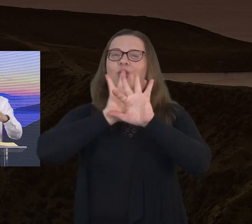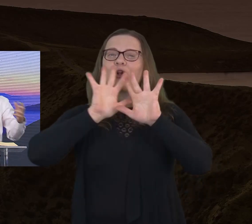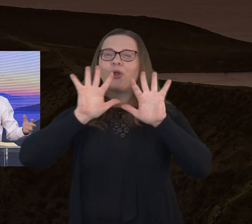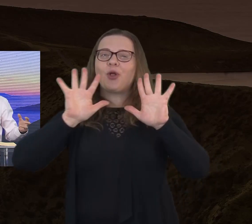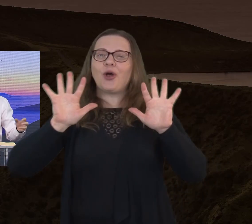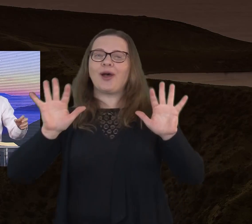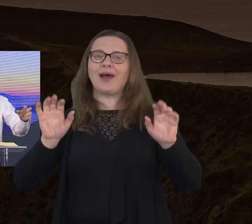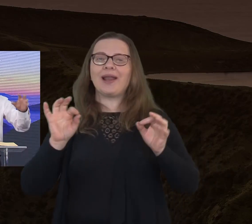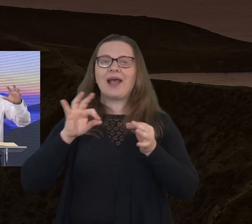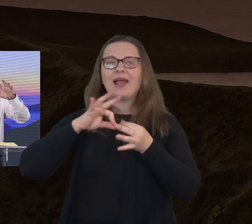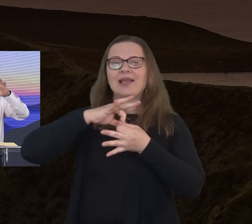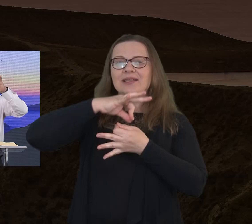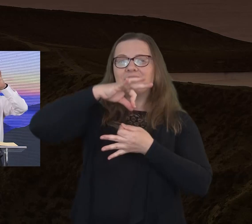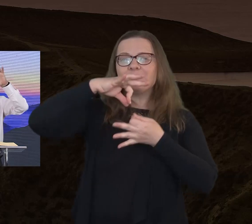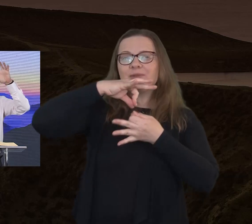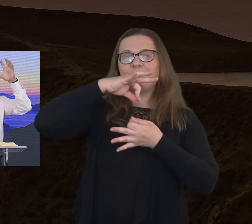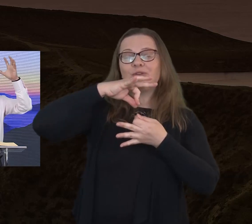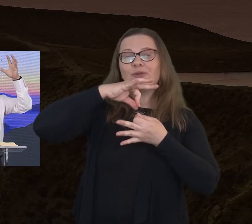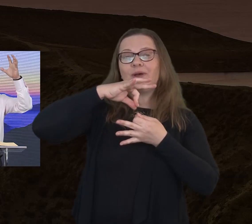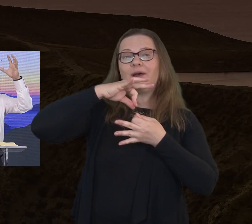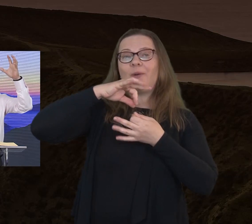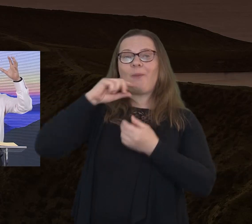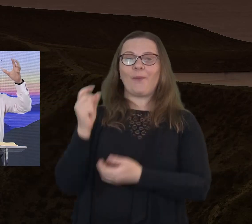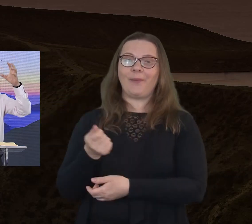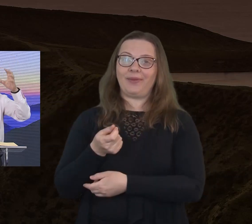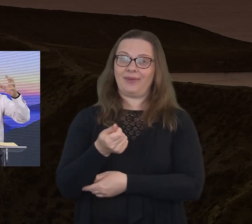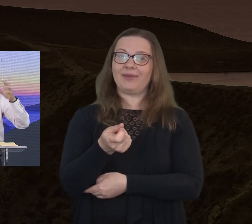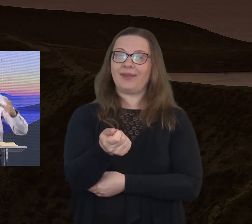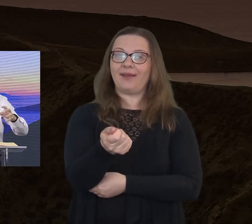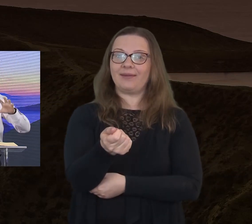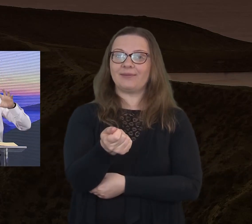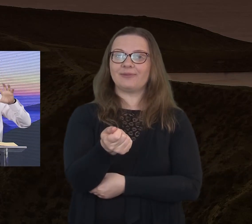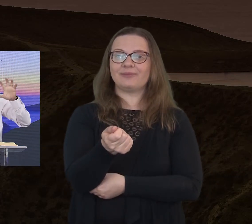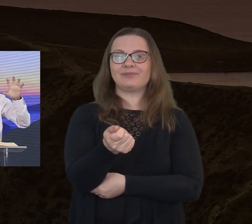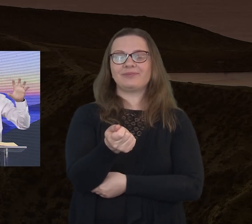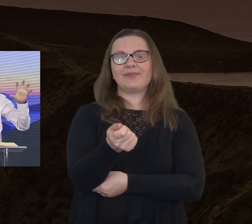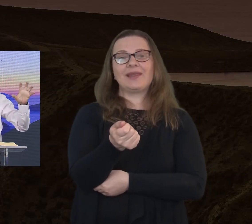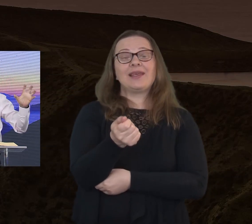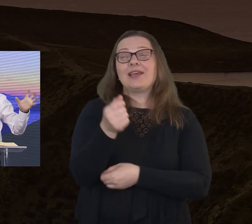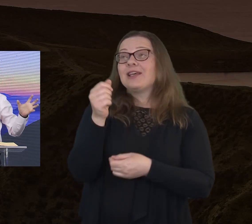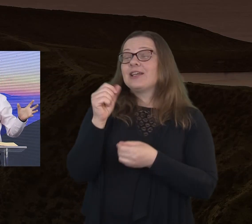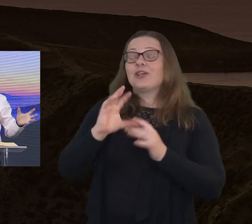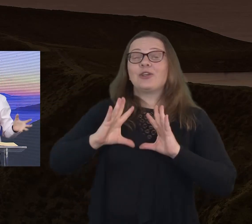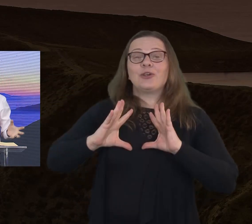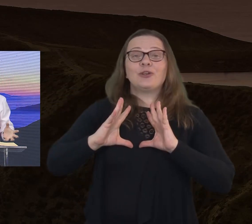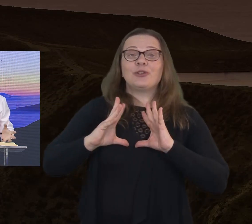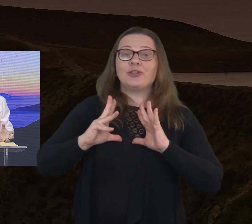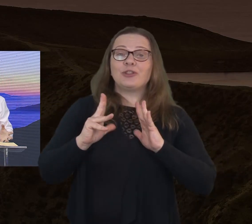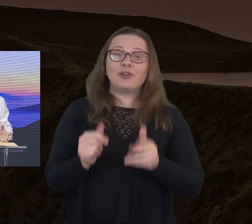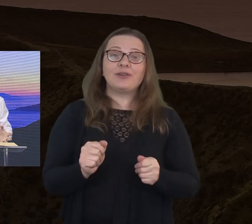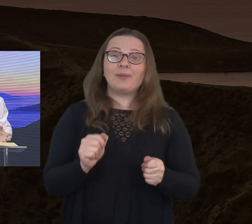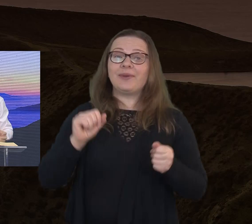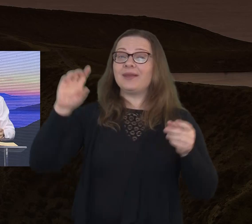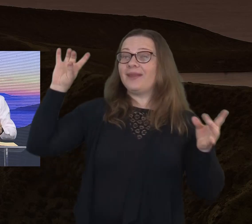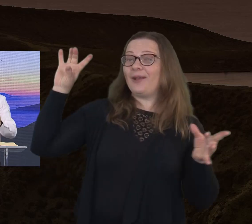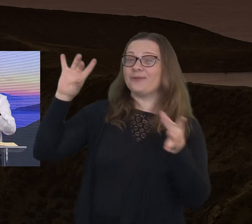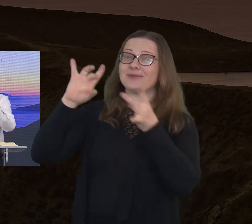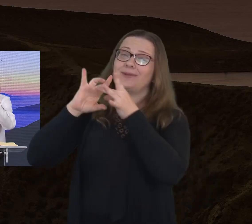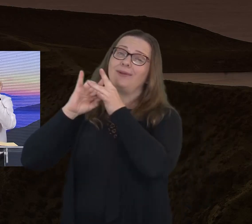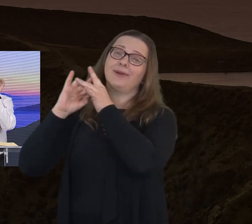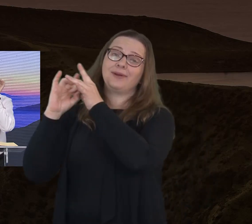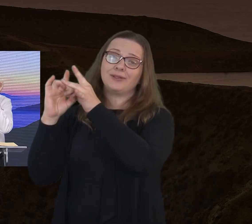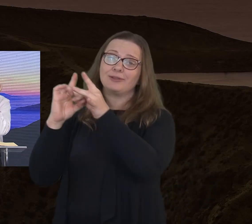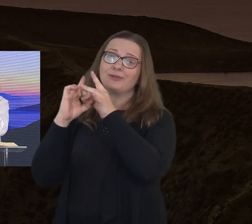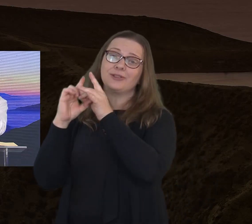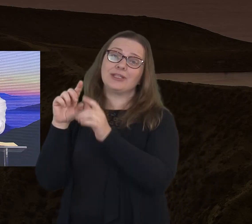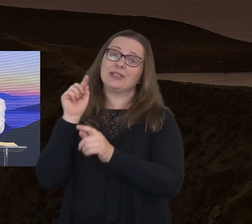e eterno. Assim, nosso ser tripartido, espírito, alma e corpo, totalmente reconciliados com Deus, queridos irmãos, essa